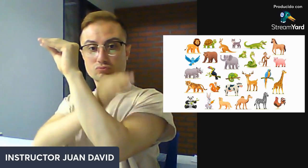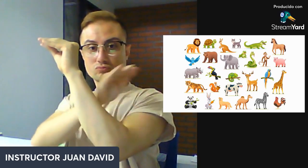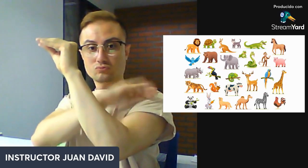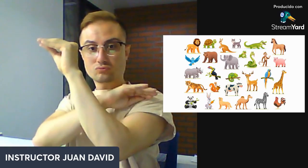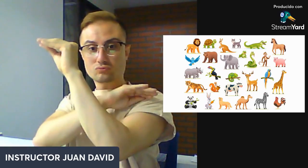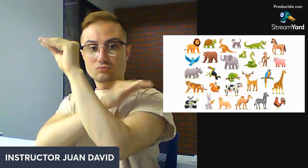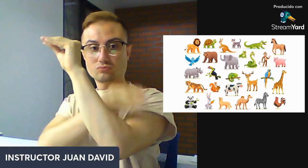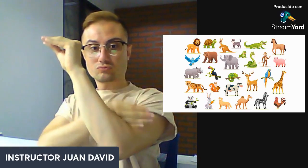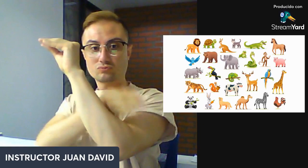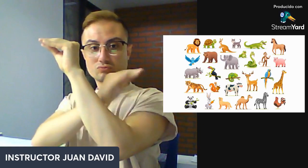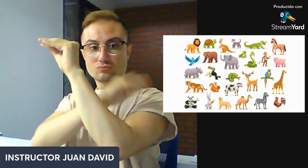Camello.